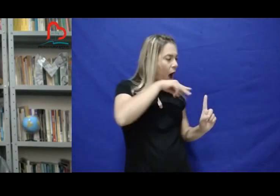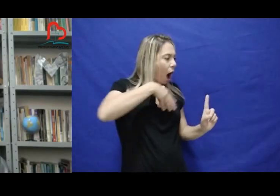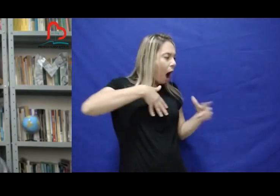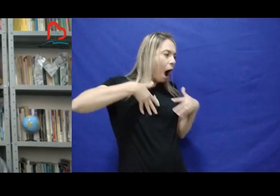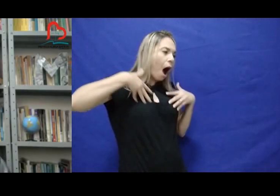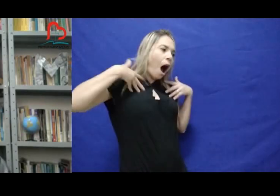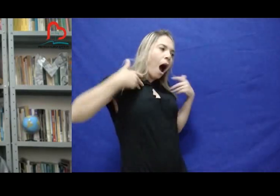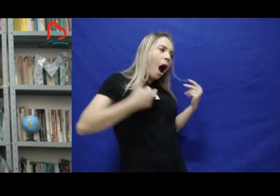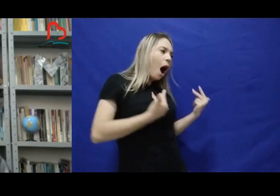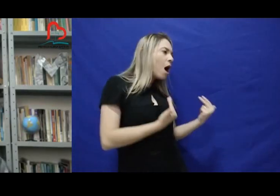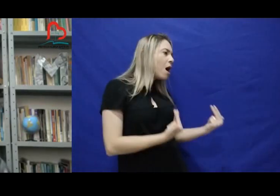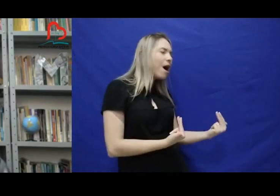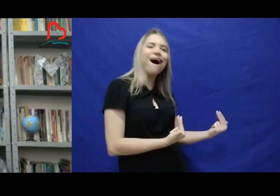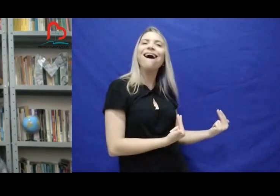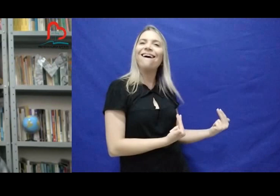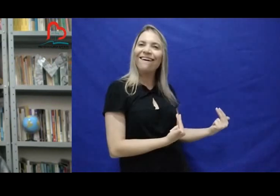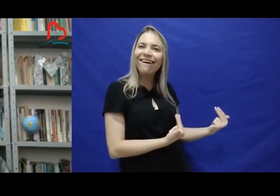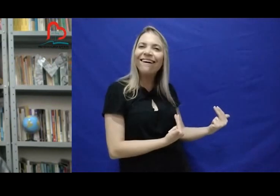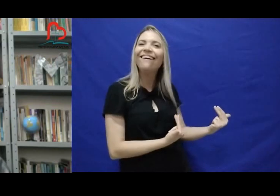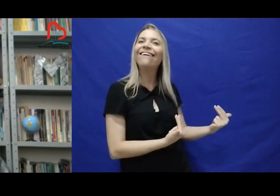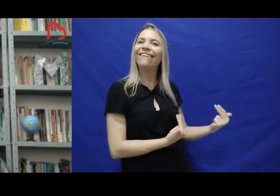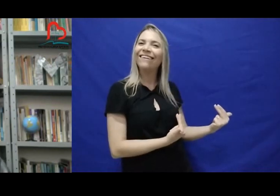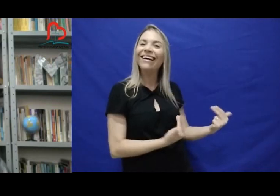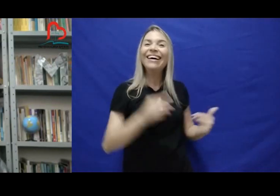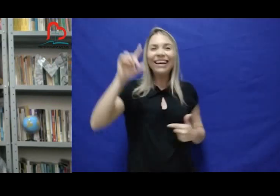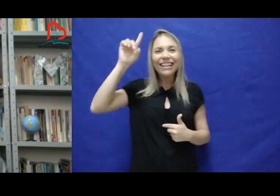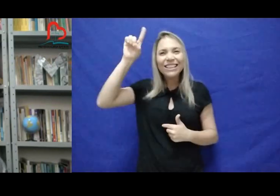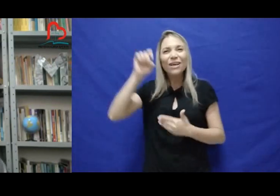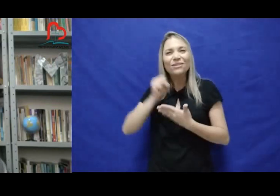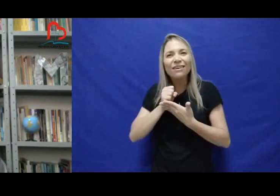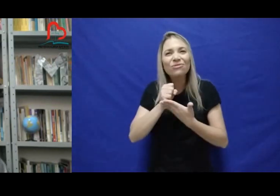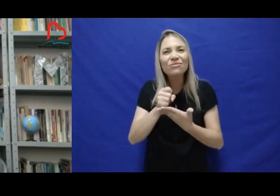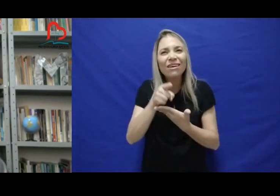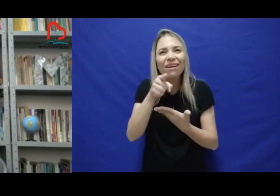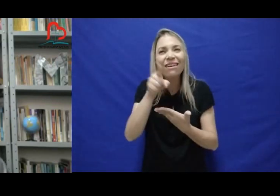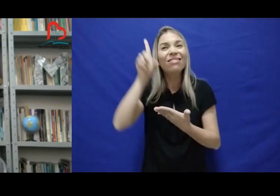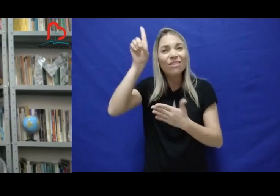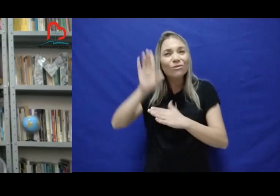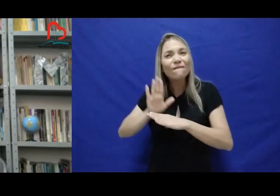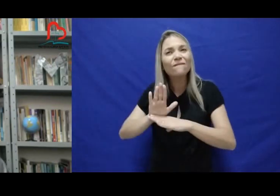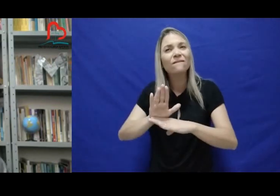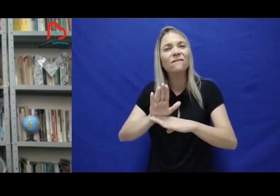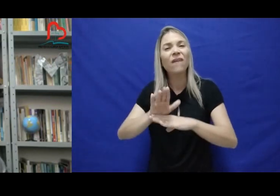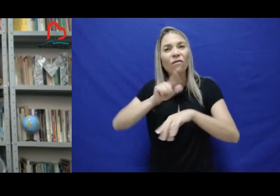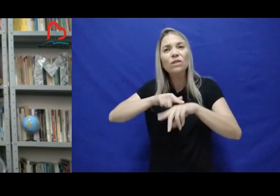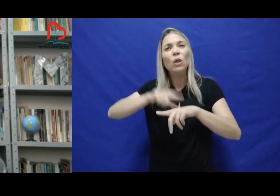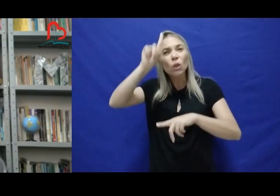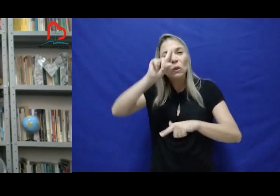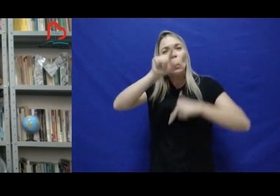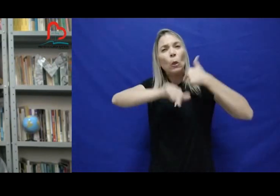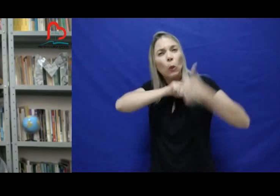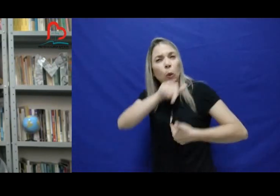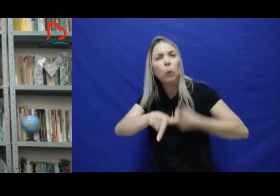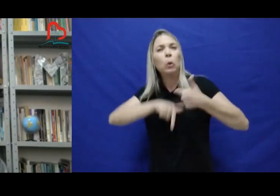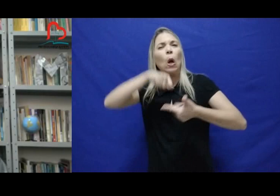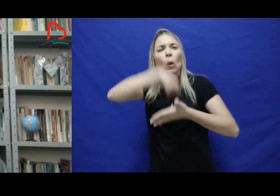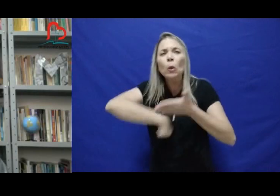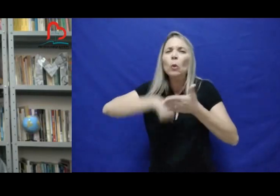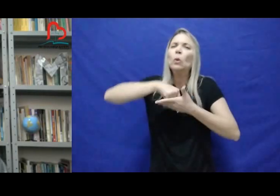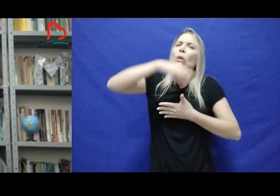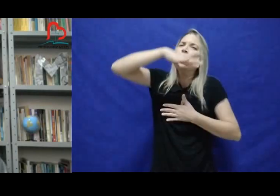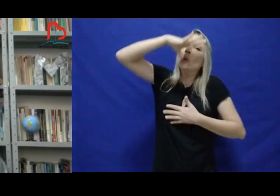dele. Você verá que Deus te sustentará nas suas batalhas, na busca pelo pão de cada dia em seu